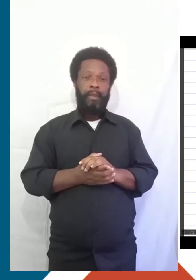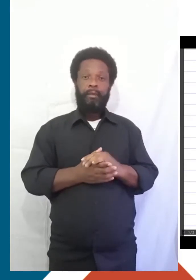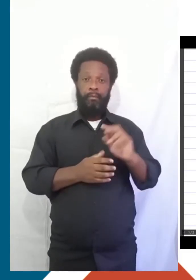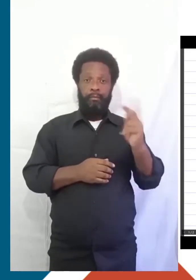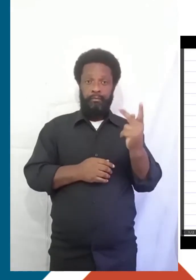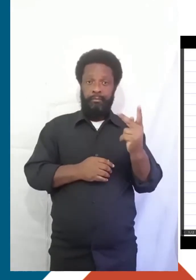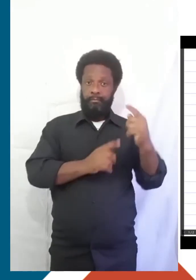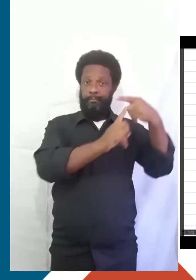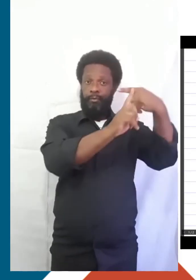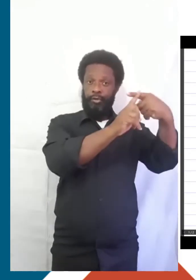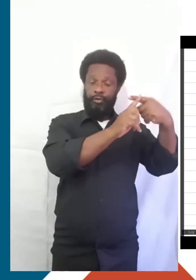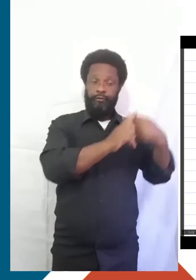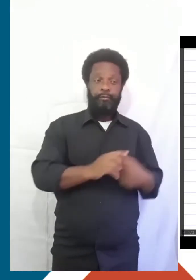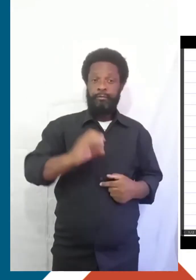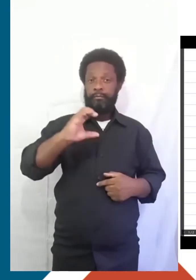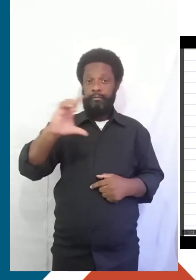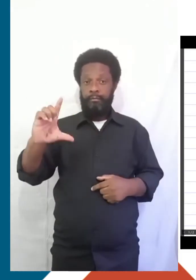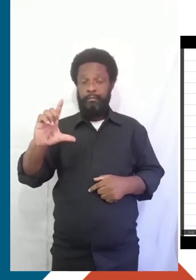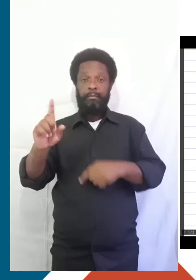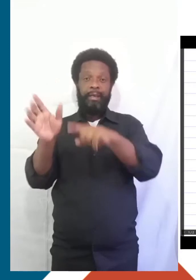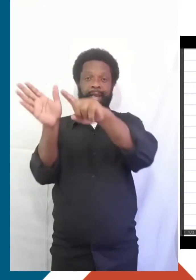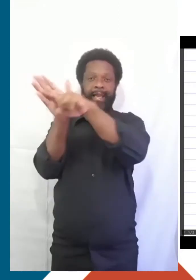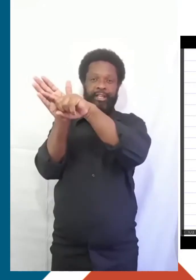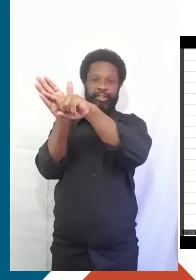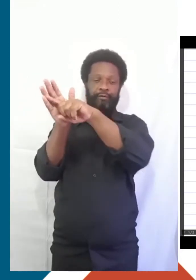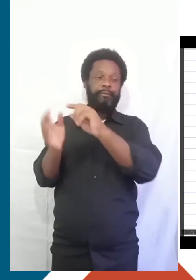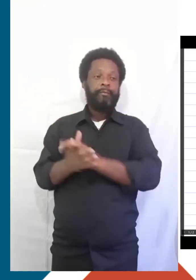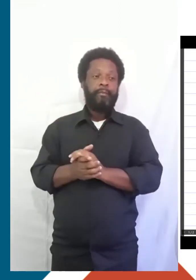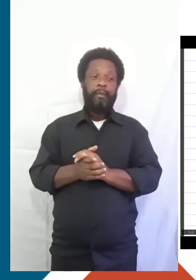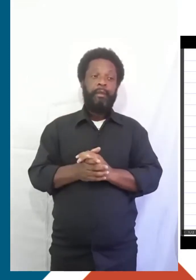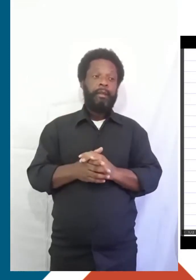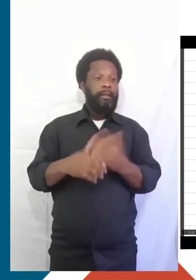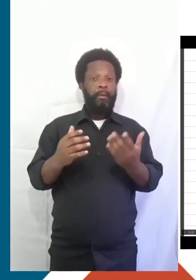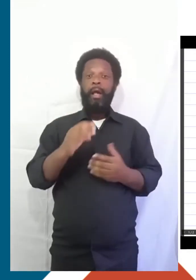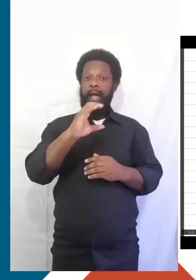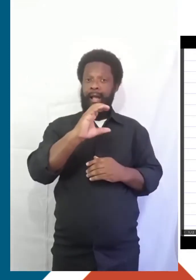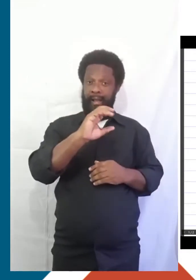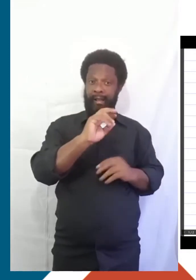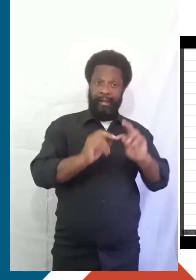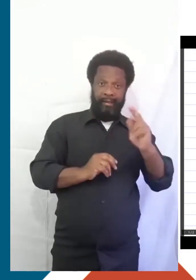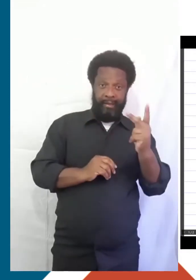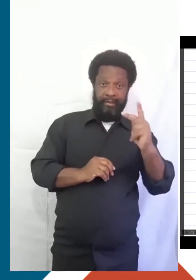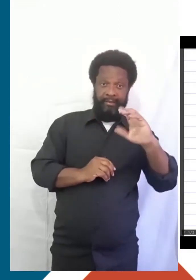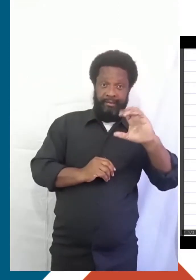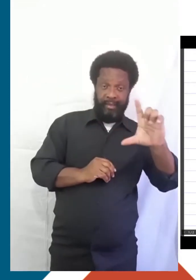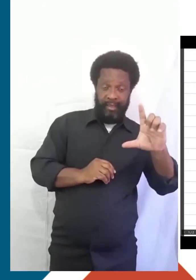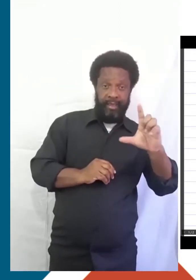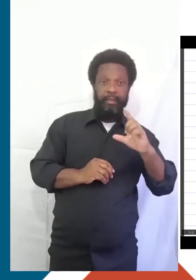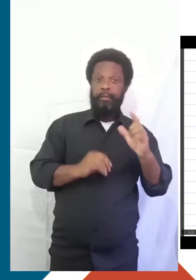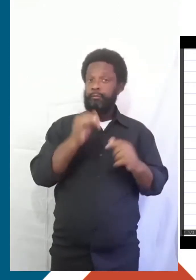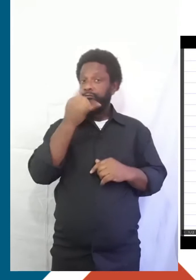o polo positivo e o polo negativo. HCl e HCl é a mesma coisa. Eles